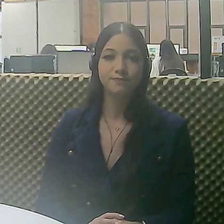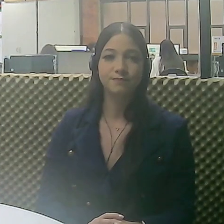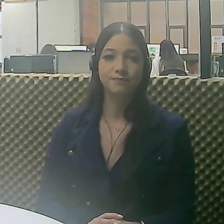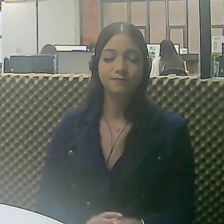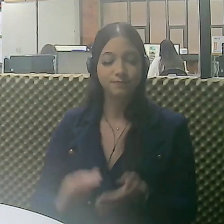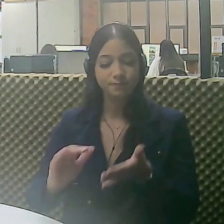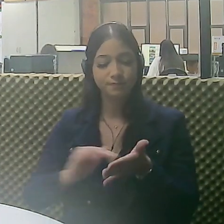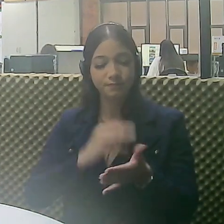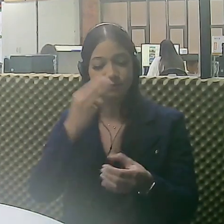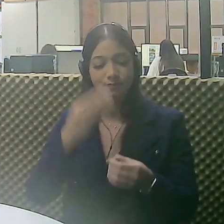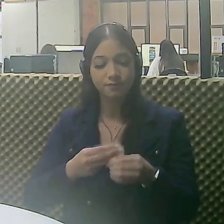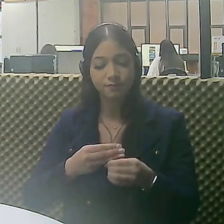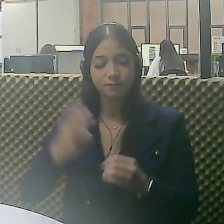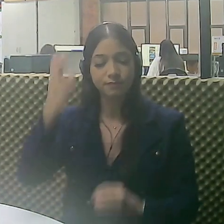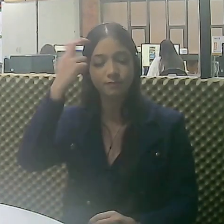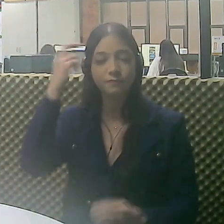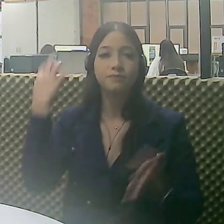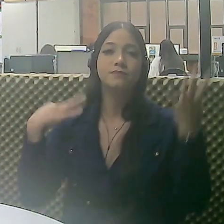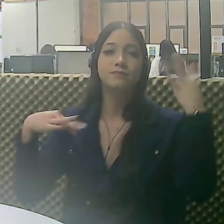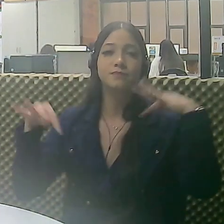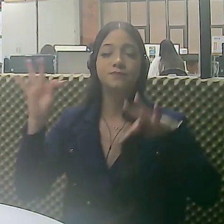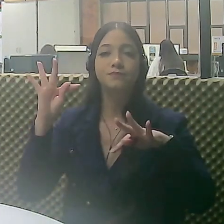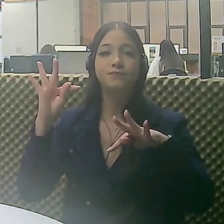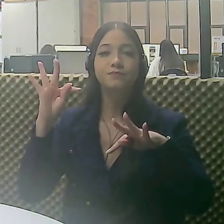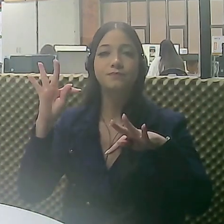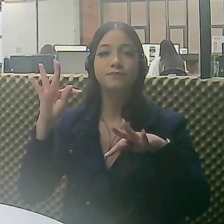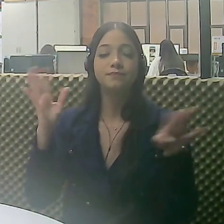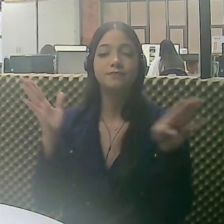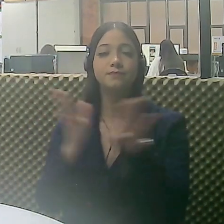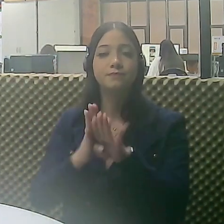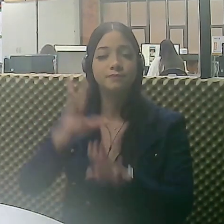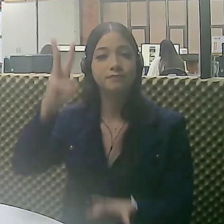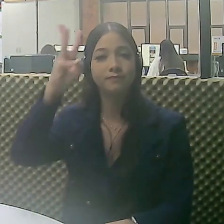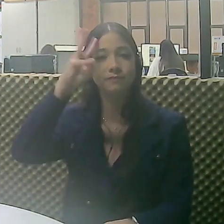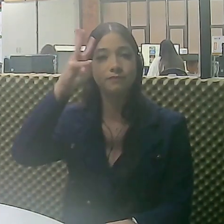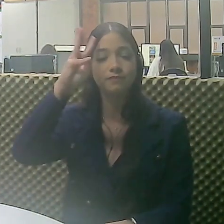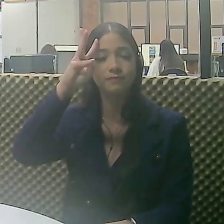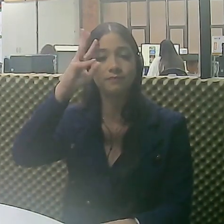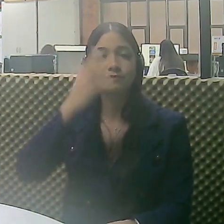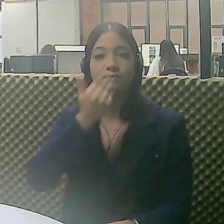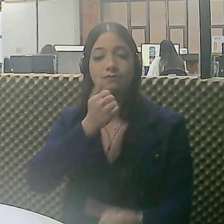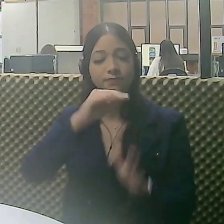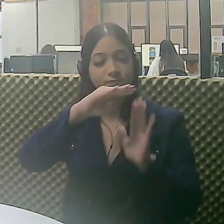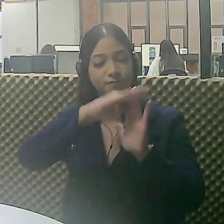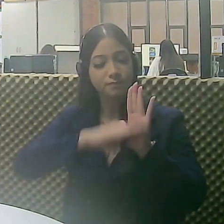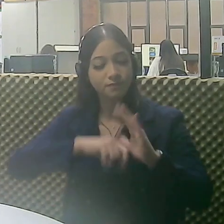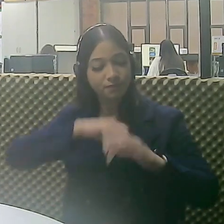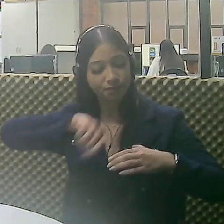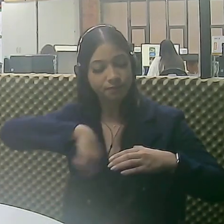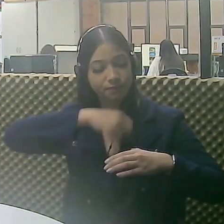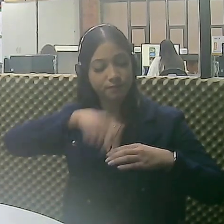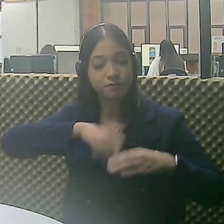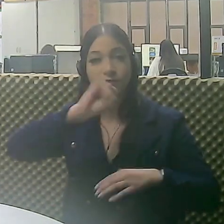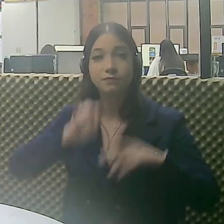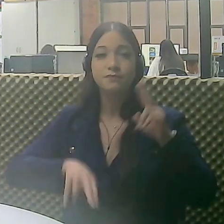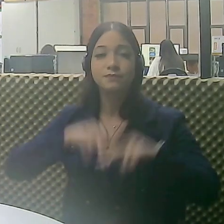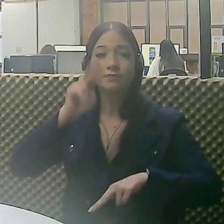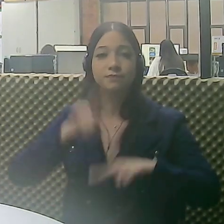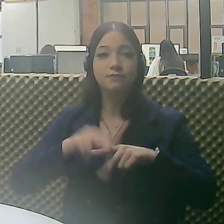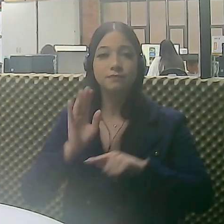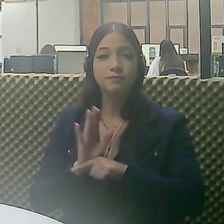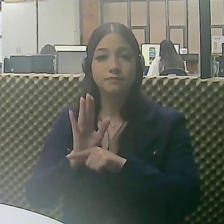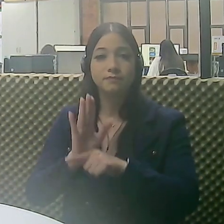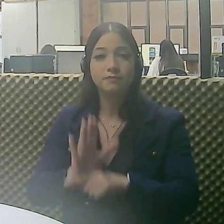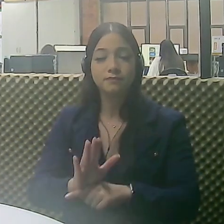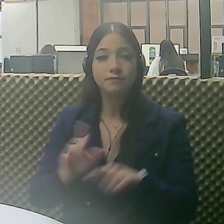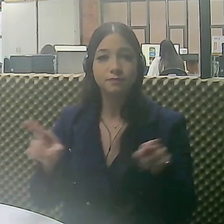A Secretaria Municipal de Cultura e Turismo recebe até esta terça-feira receitas típicas do período junino. As colaborações